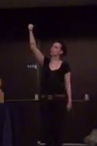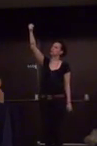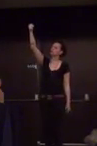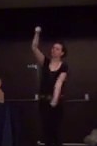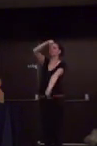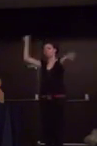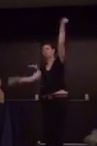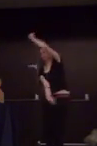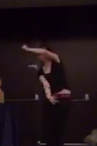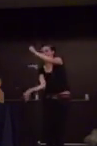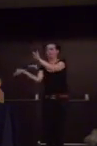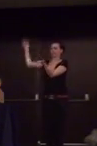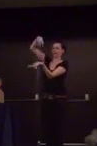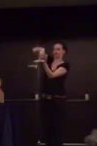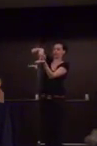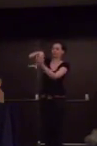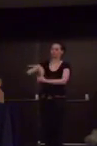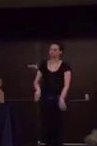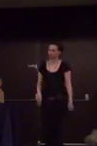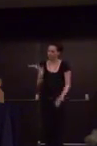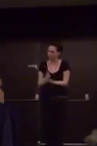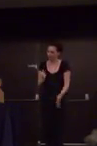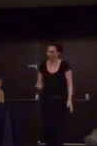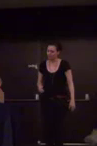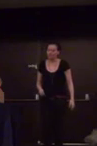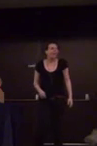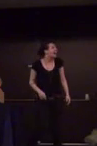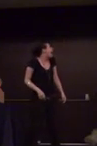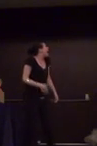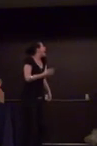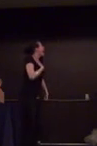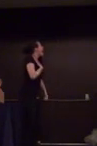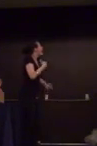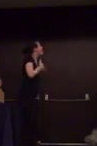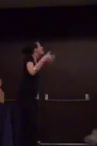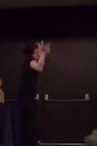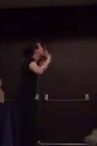pare. Voltou ele para a posição normal e disse, pare com isso.